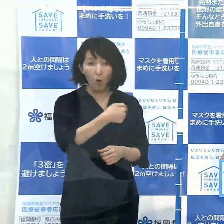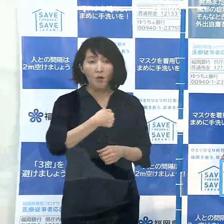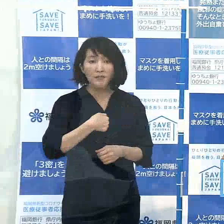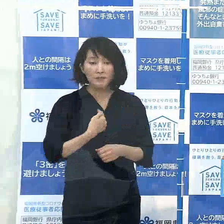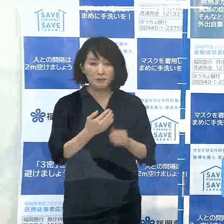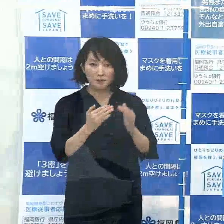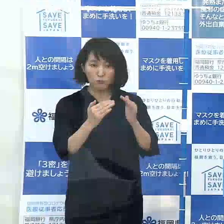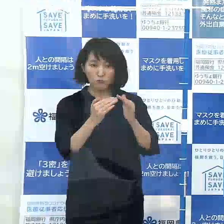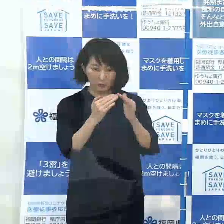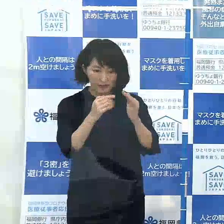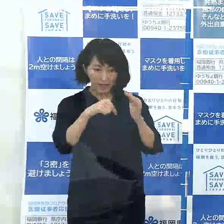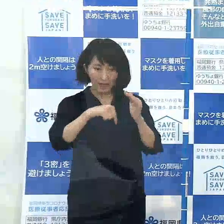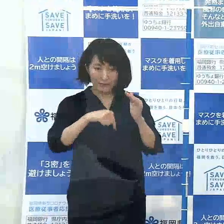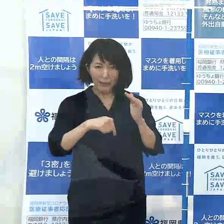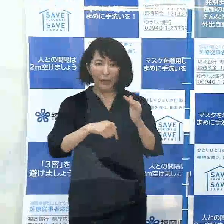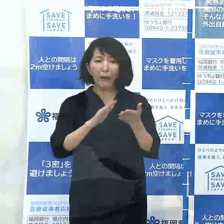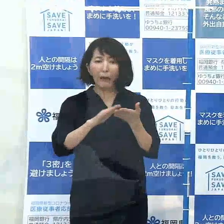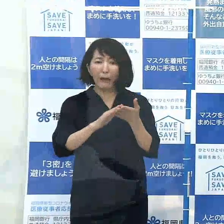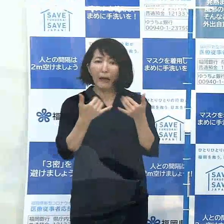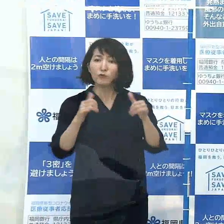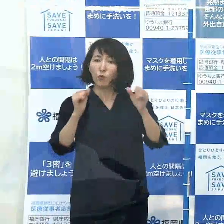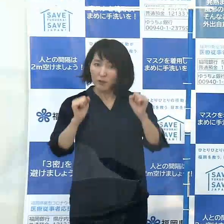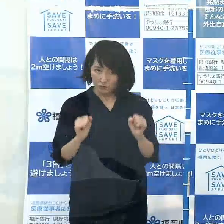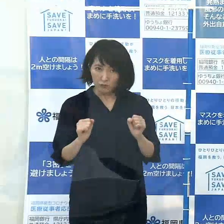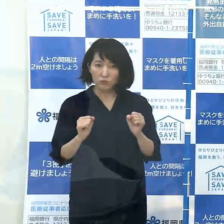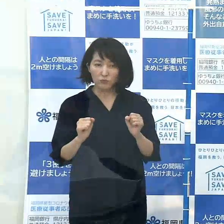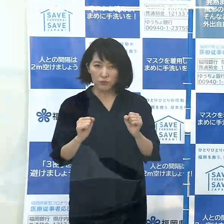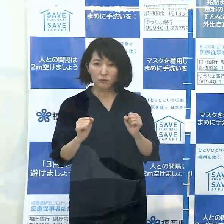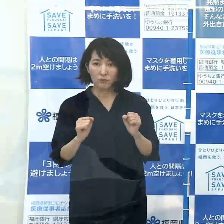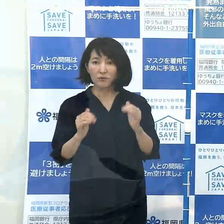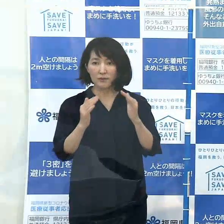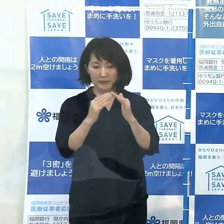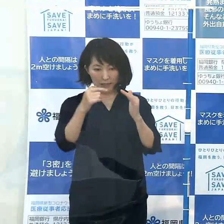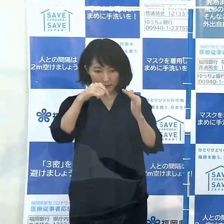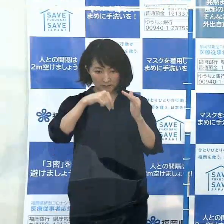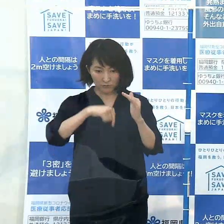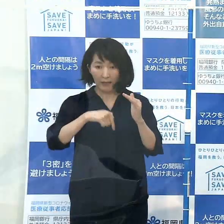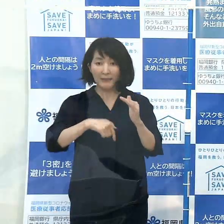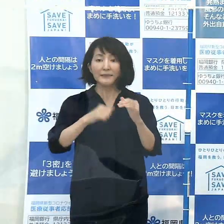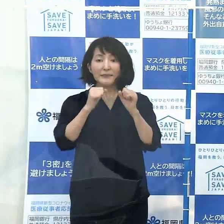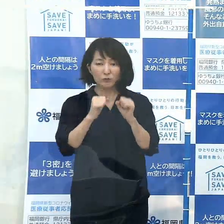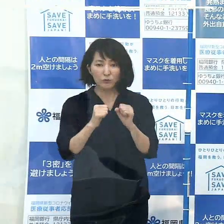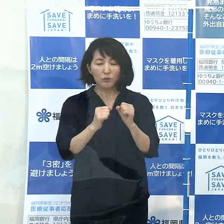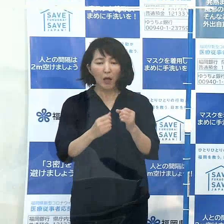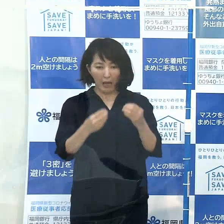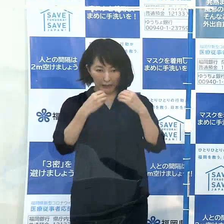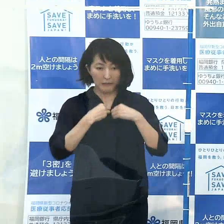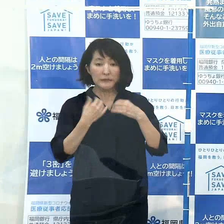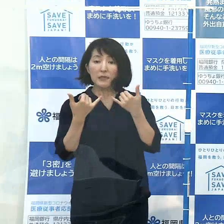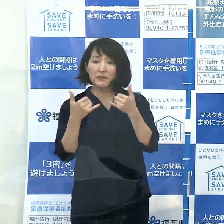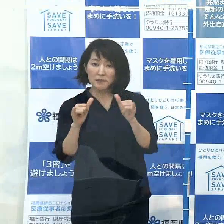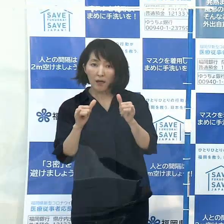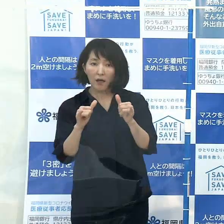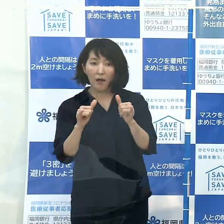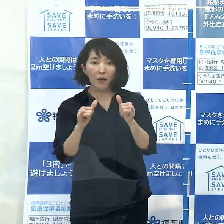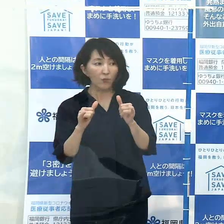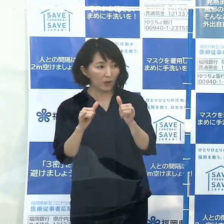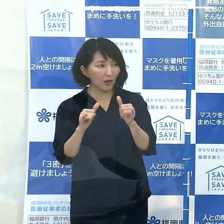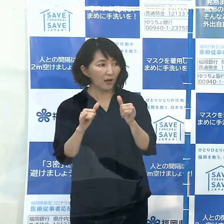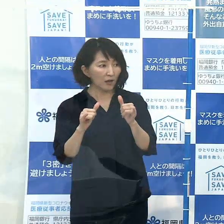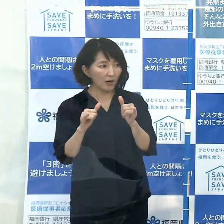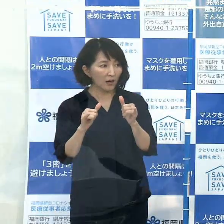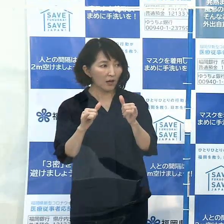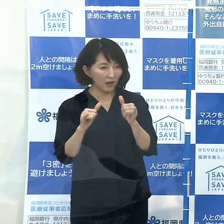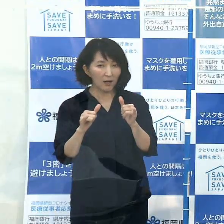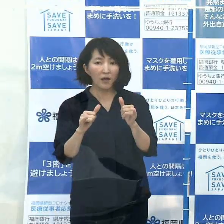すごく増えていると思うんですけれども、先ほどその自宅待機者に関しては、保健所なりの指導に従って入院するなり、